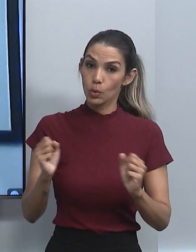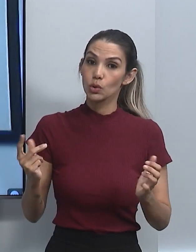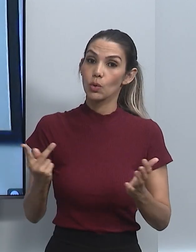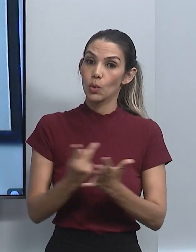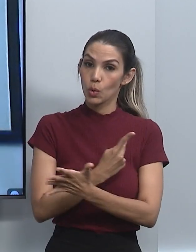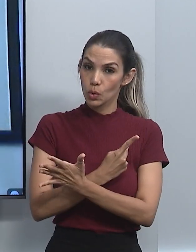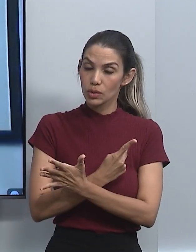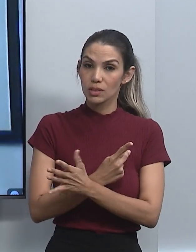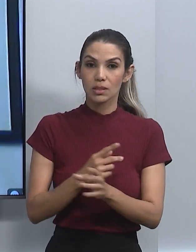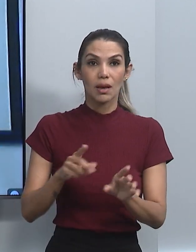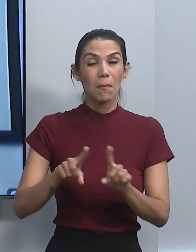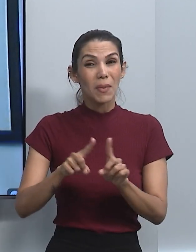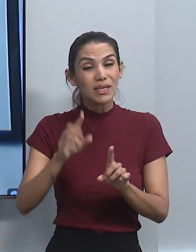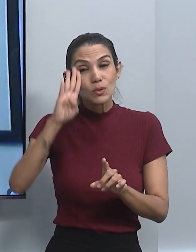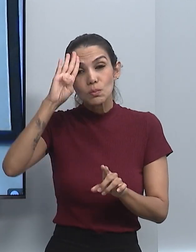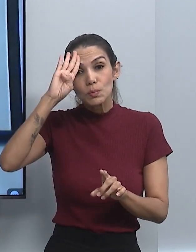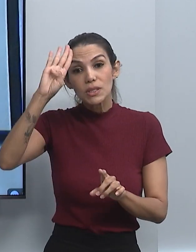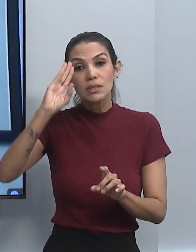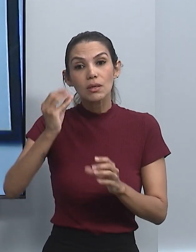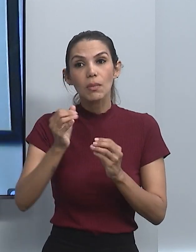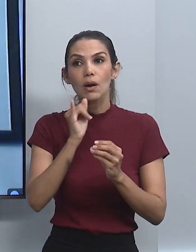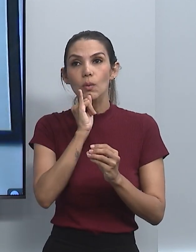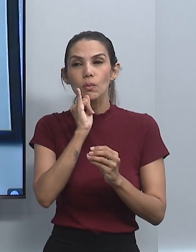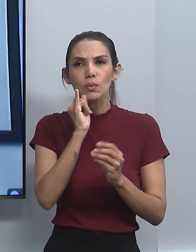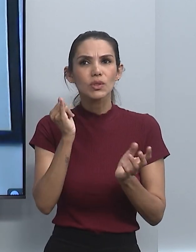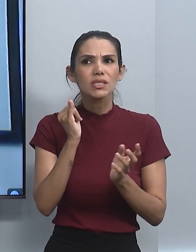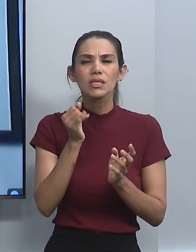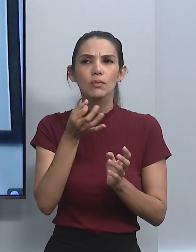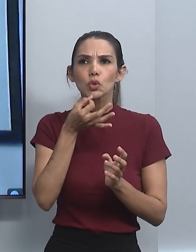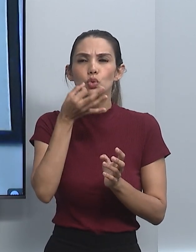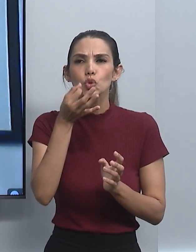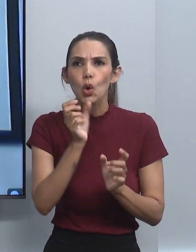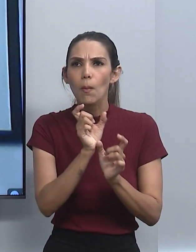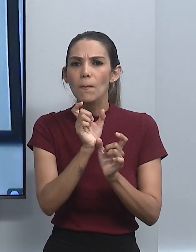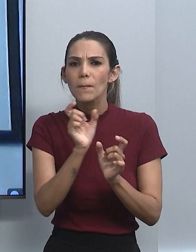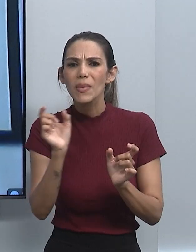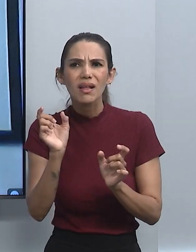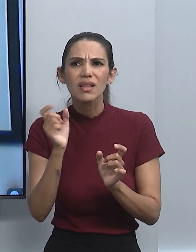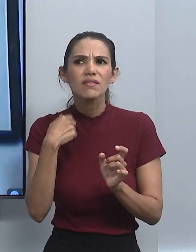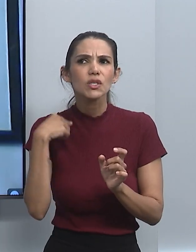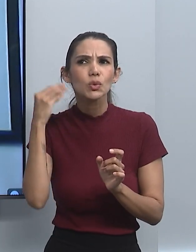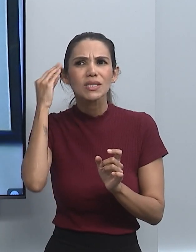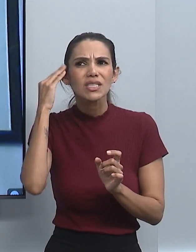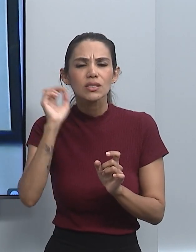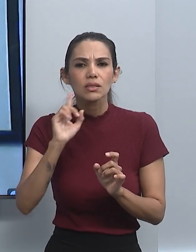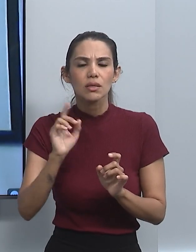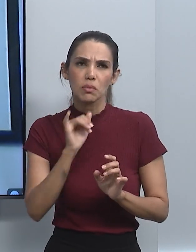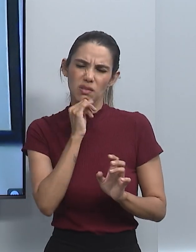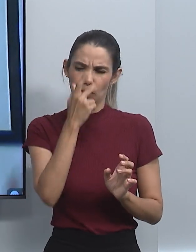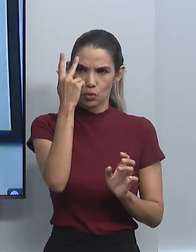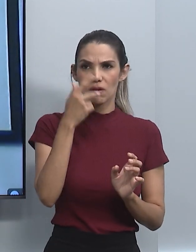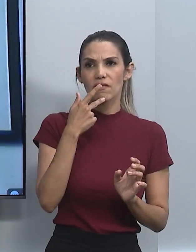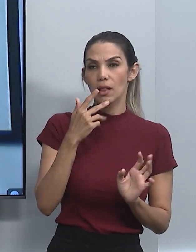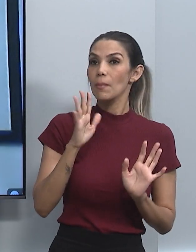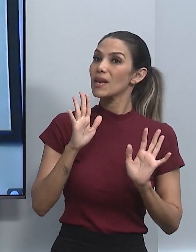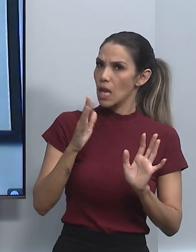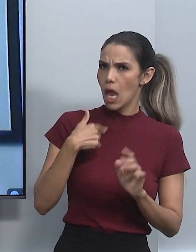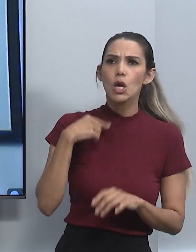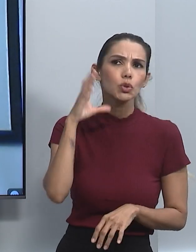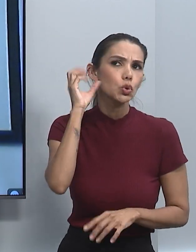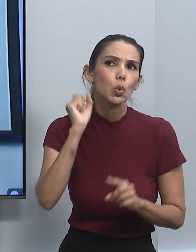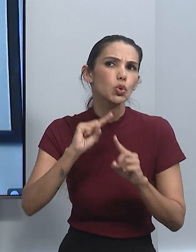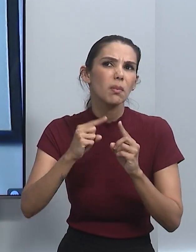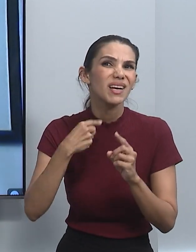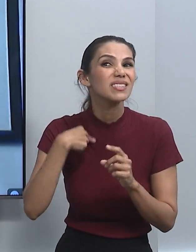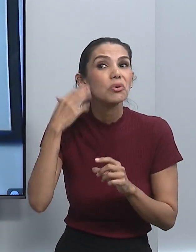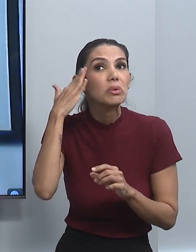de compreender o som do zumbido. Então, é aquela pessoa que fala, não, eu ouço, eu só não entendo.